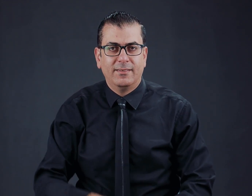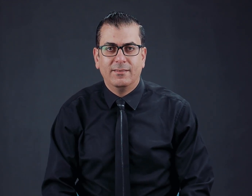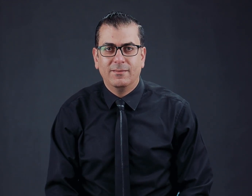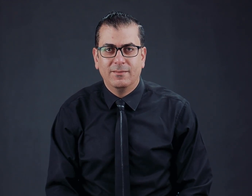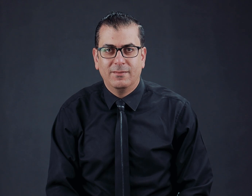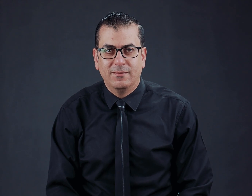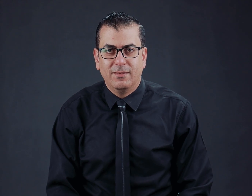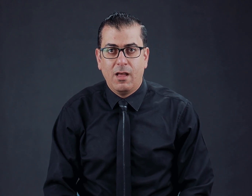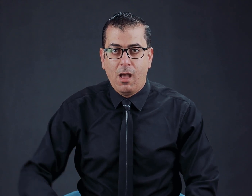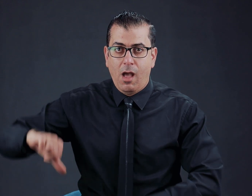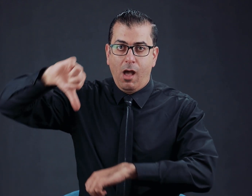عاصمة،